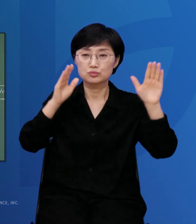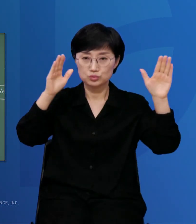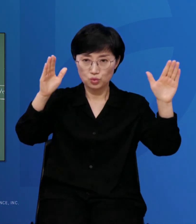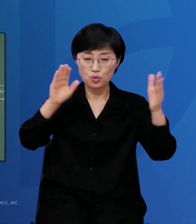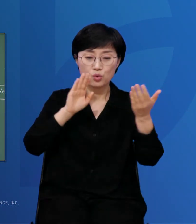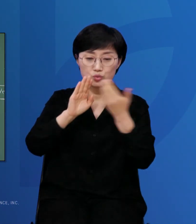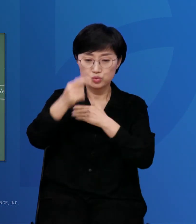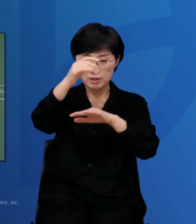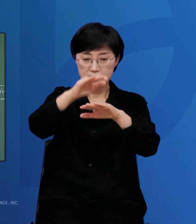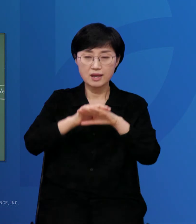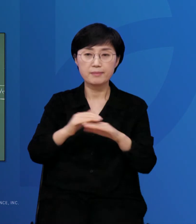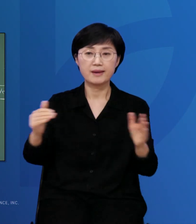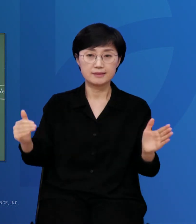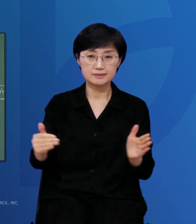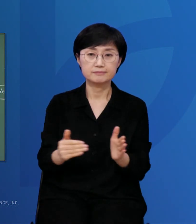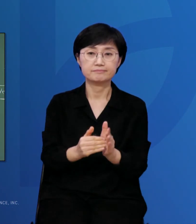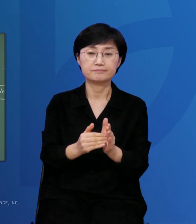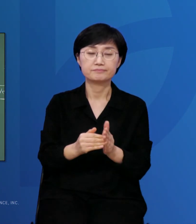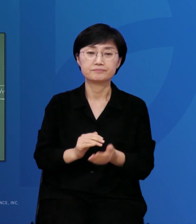예배 마치겠습니다.